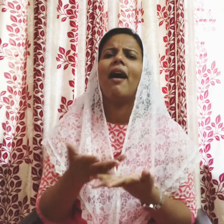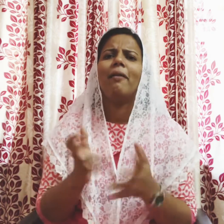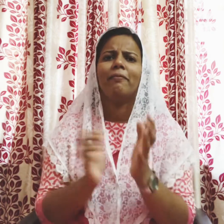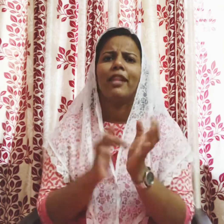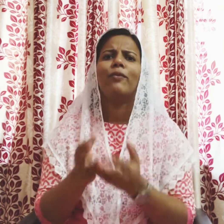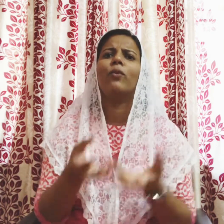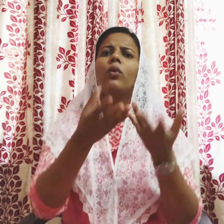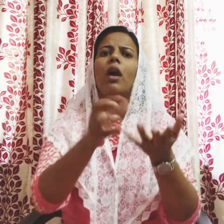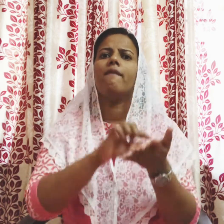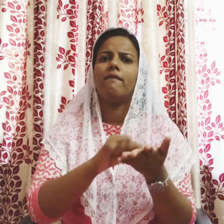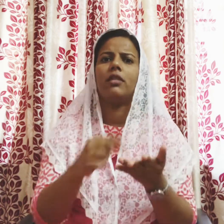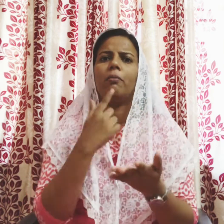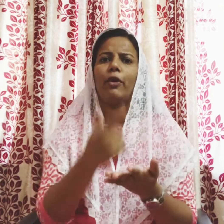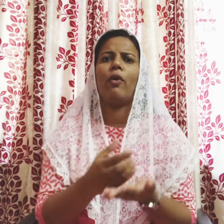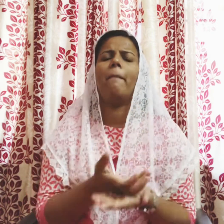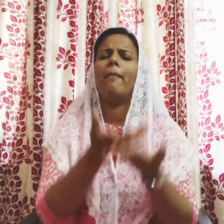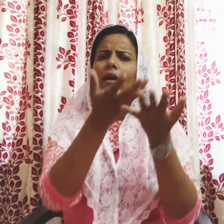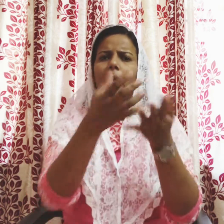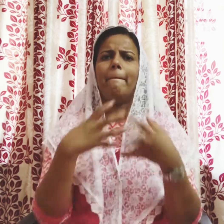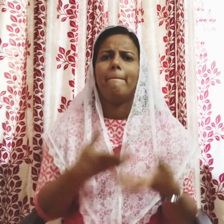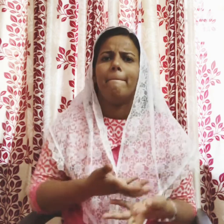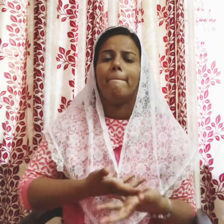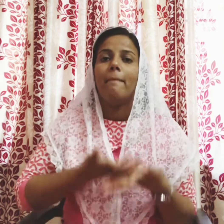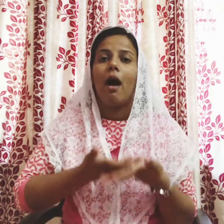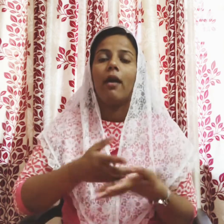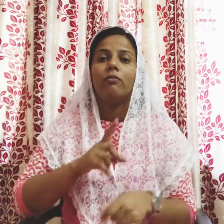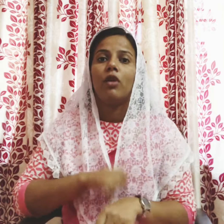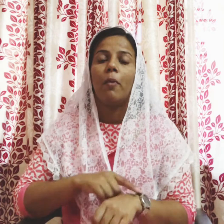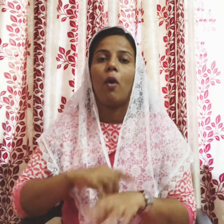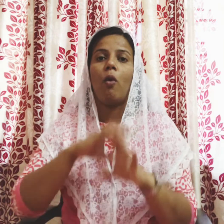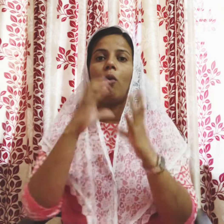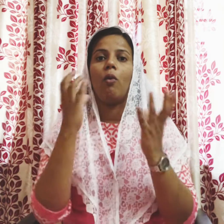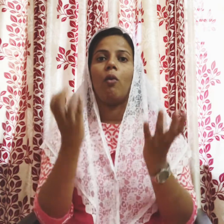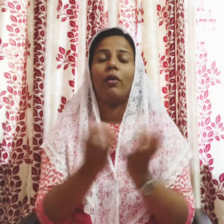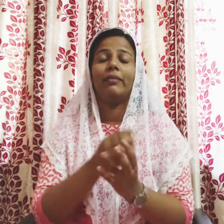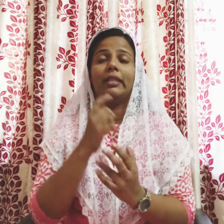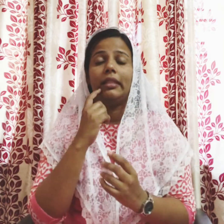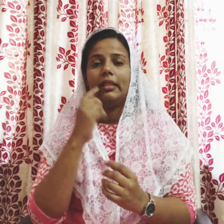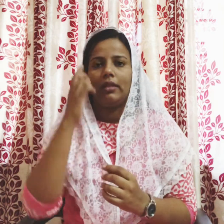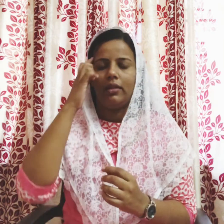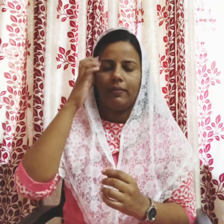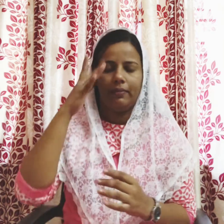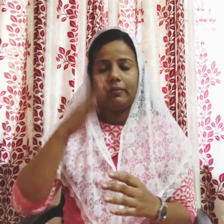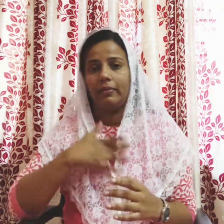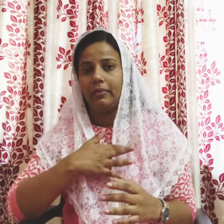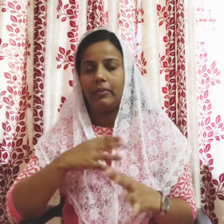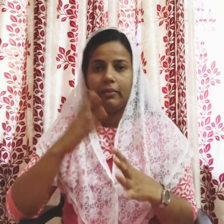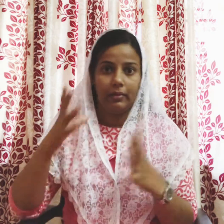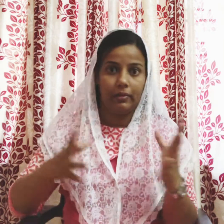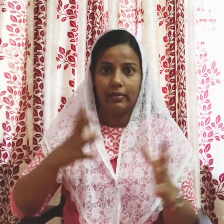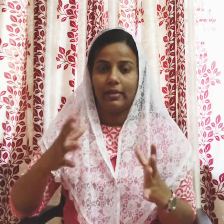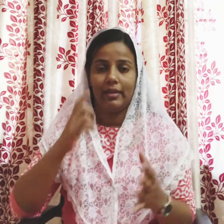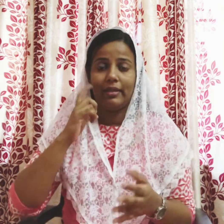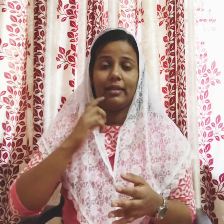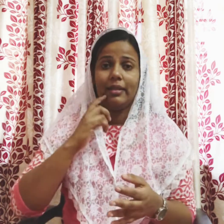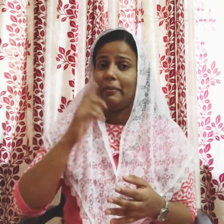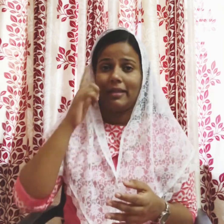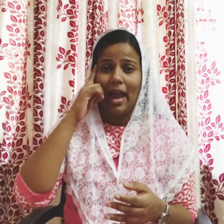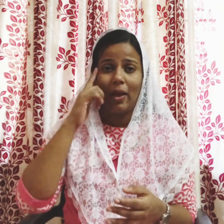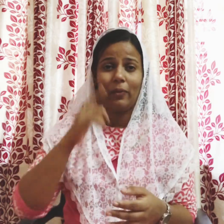ഭാരം എൻ്റെ മേൽ വെച്ചുകൊള്ളുക എന്നാണ് പറഞ്ഞത്. അപ്പോൾ ഭാരം വരുമ്പോൾ ലോക മനുഷ്യർ നഖം കടിക്കുകയും ടെൻഷൻ അടിക്കുകയും ചെയ്യുമ്പോൾ നമ്മൾ എന്ത് ചെയ്യുന്നു, നമ്മൾ